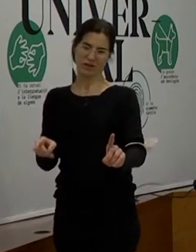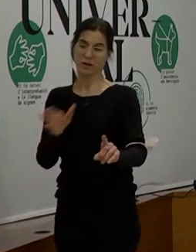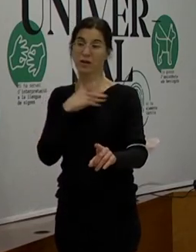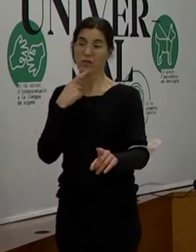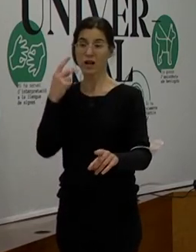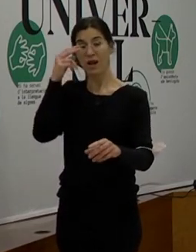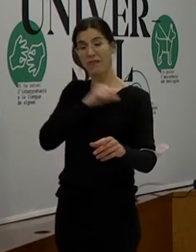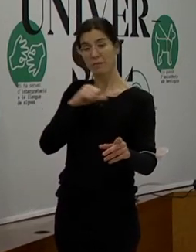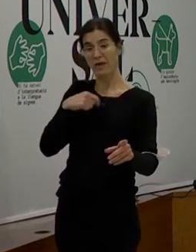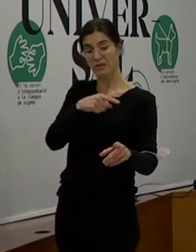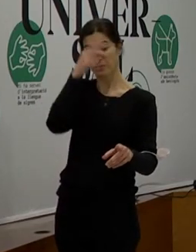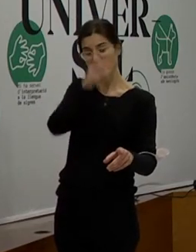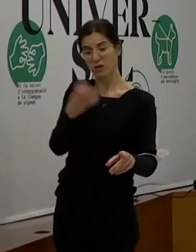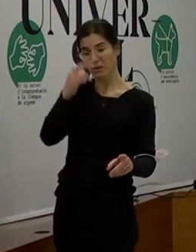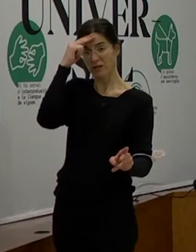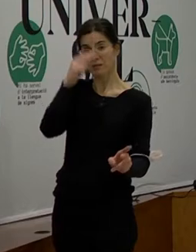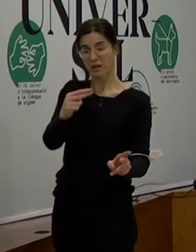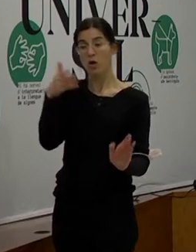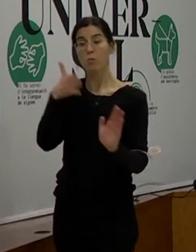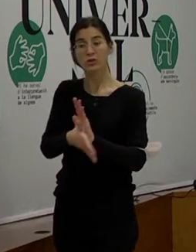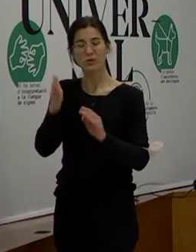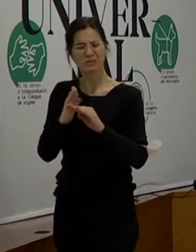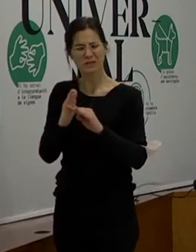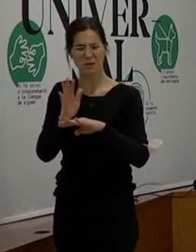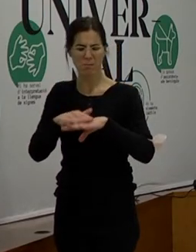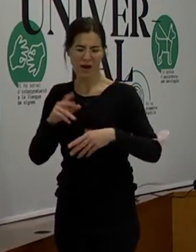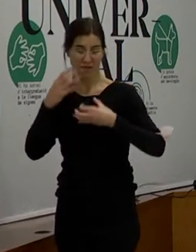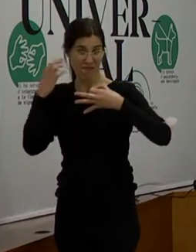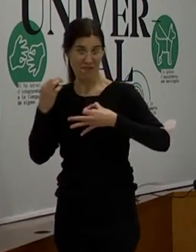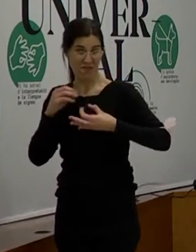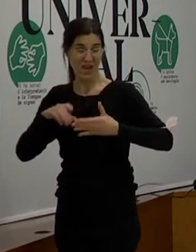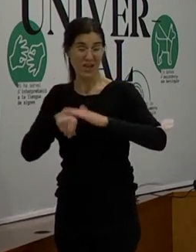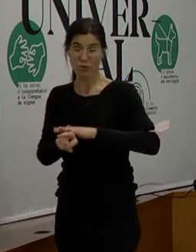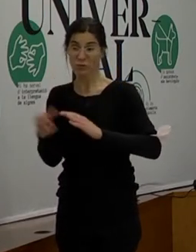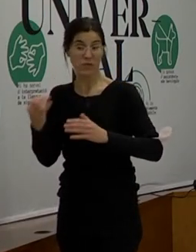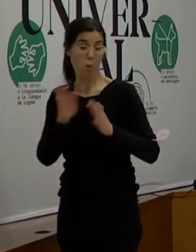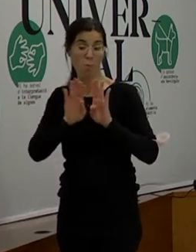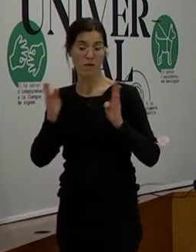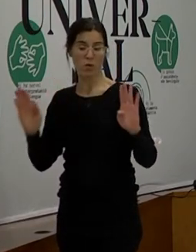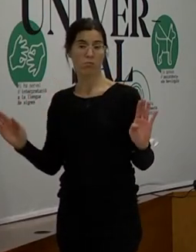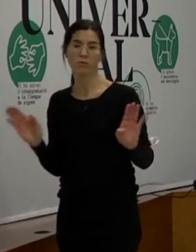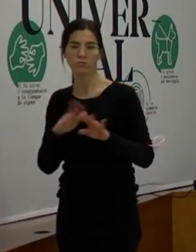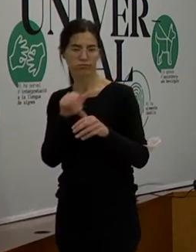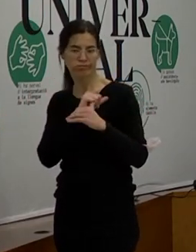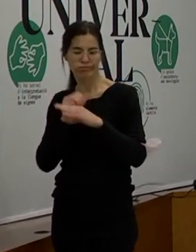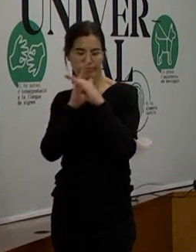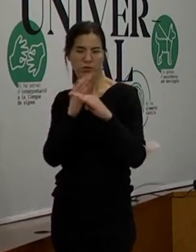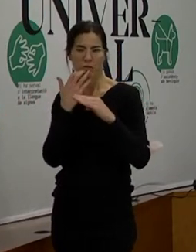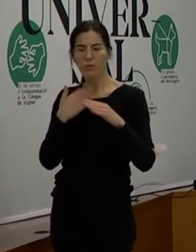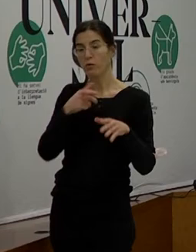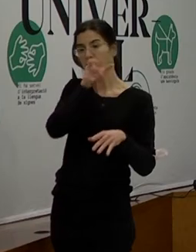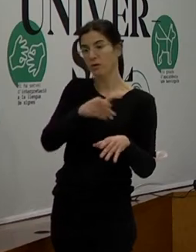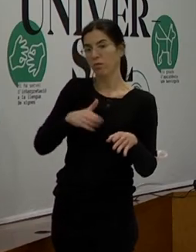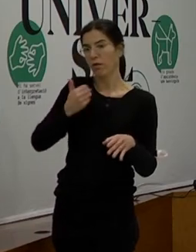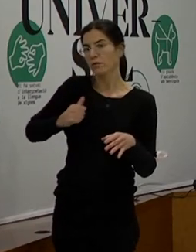respectar. I per això sempre, per ser un canviador inclusiu, té que haver un biombo. Un biombo. Un biombo que aquesta persona pugui estar fent les seves